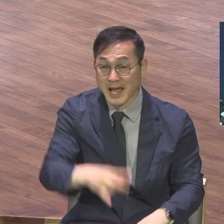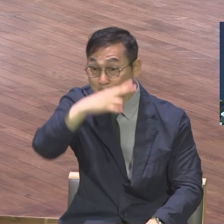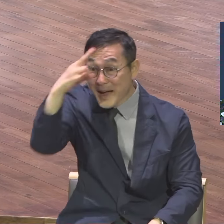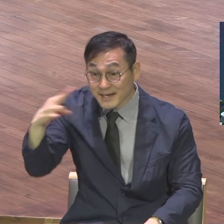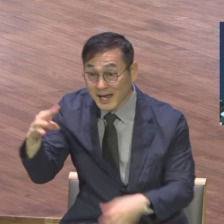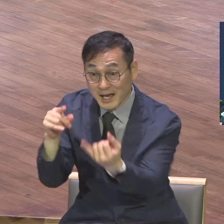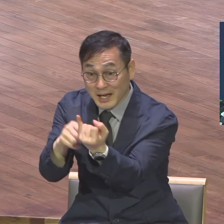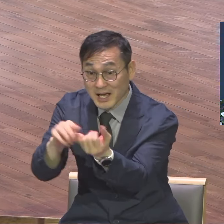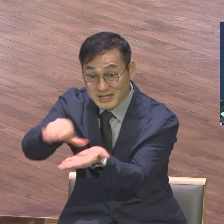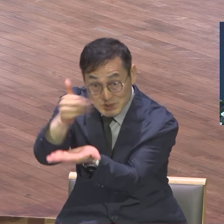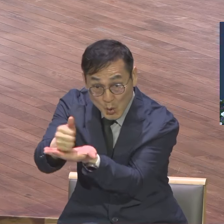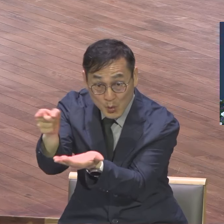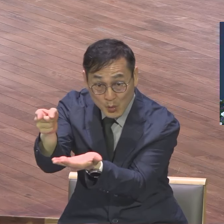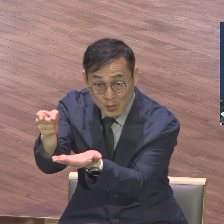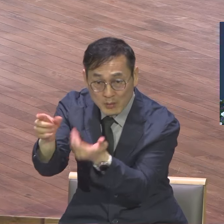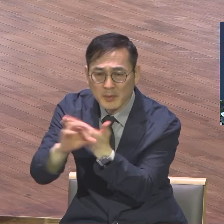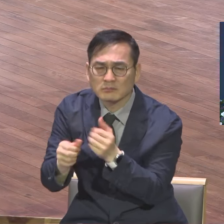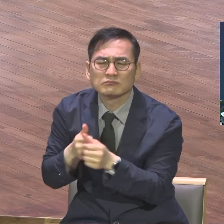가야 돼요.